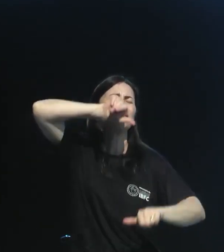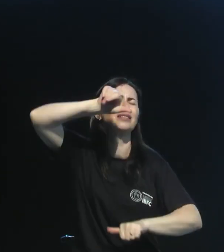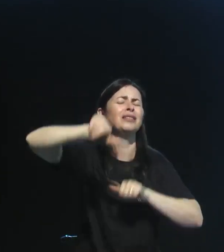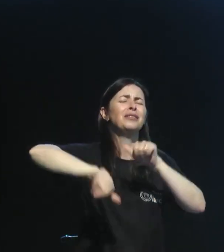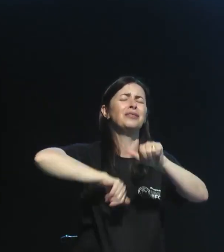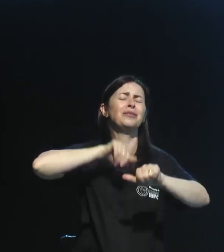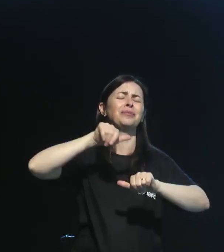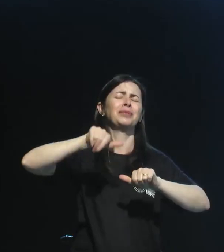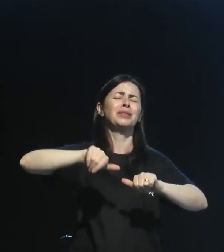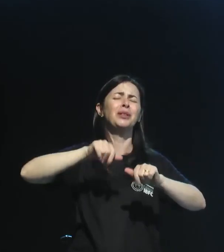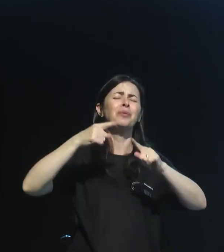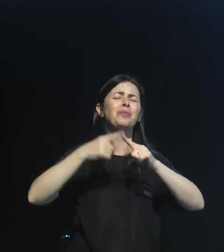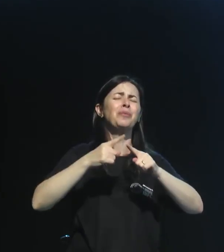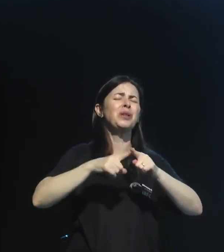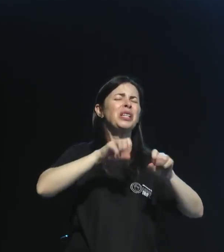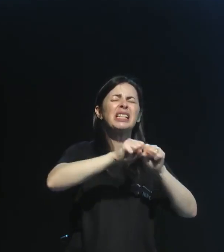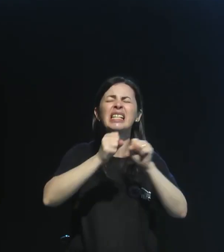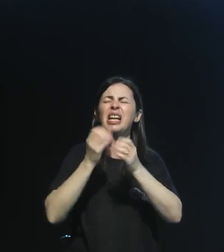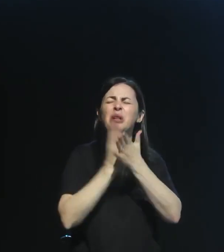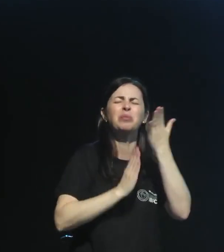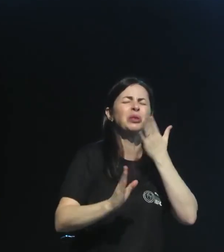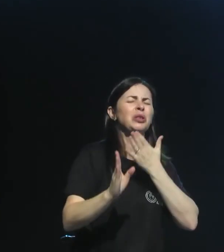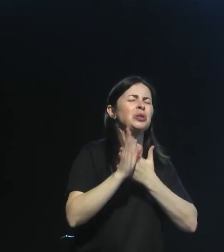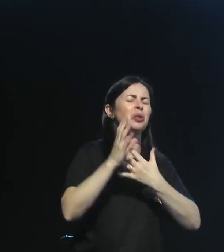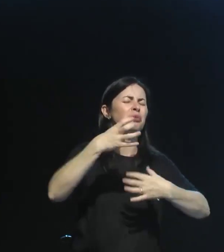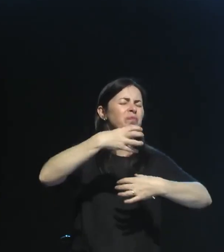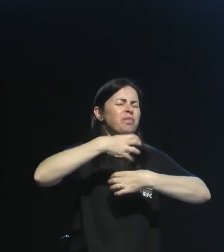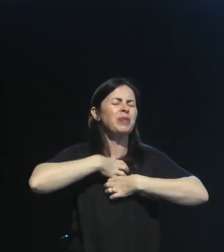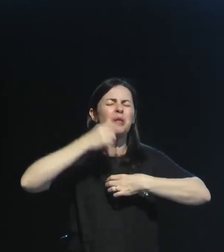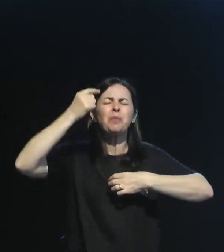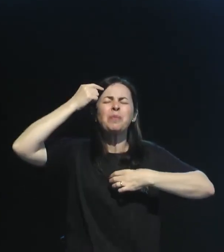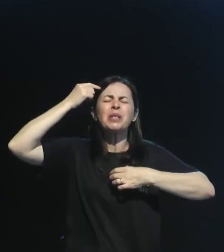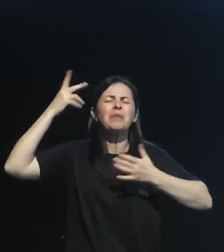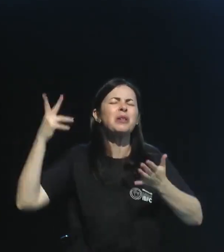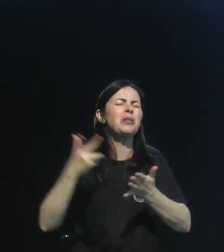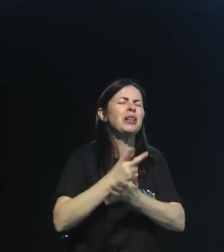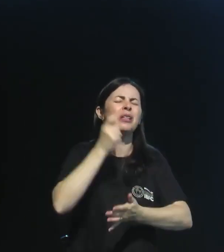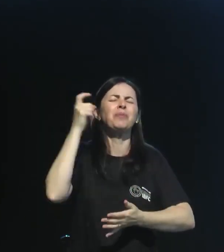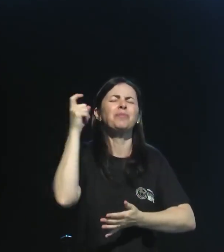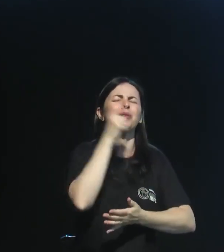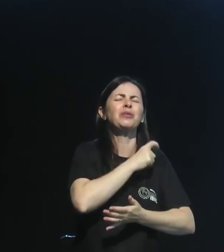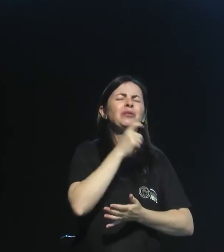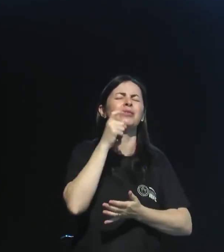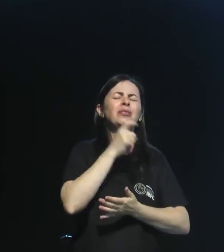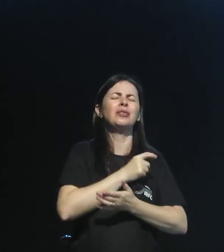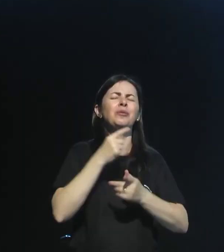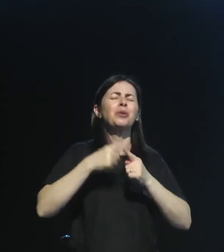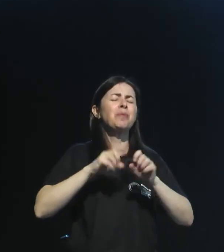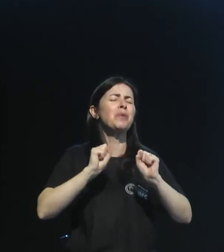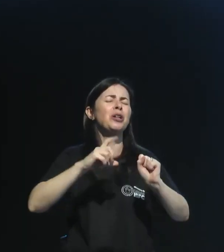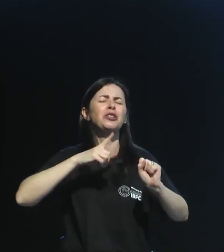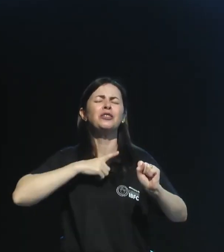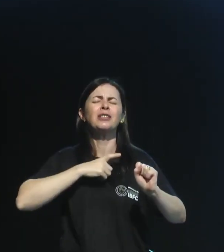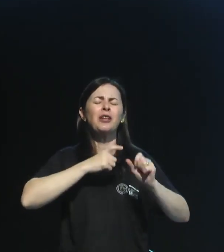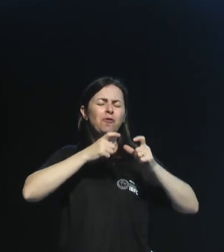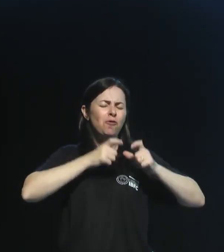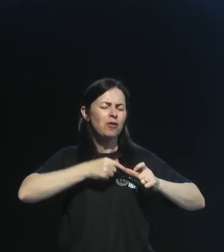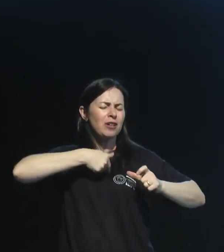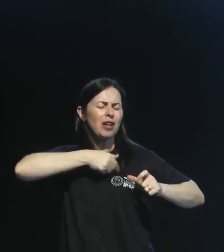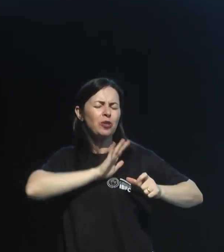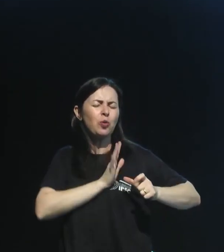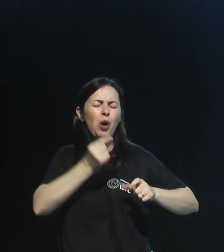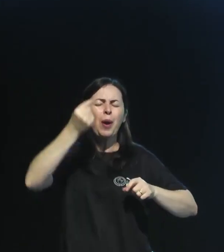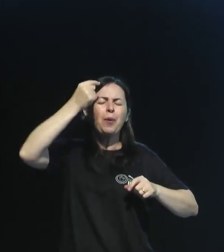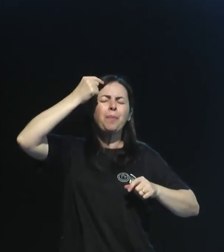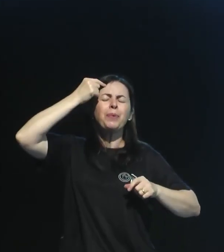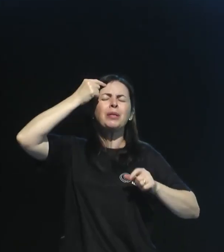transformação. Quebra todo o engano, todo o sofisma, toda mentira. Que por acaso encontre lugar no coração, na mente do teu